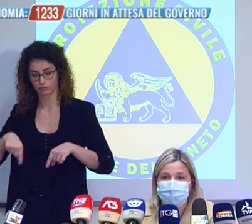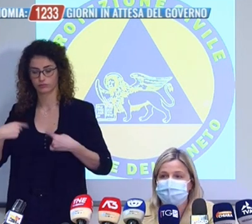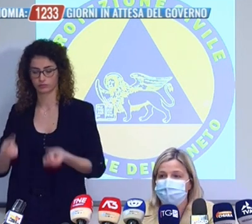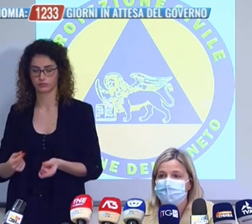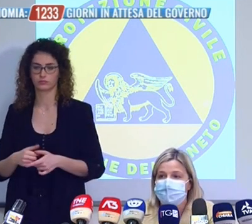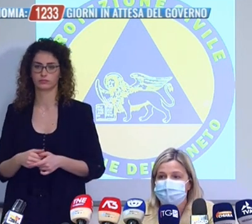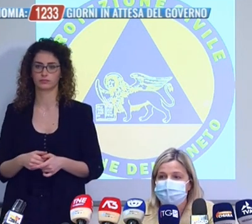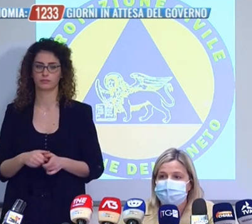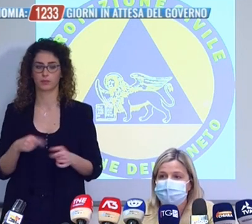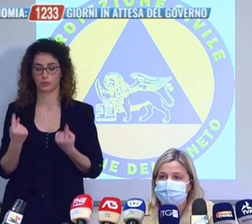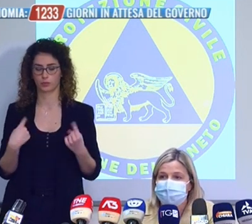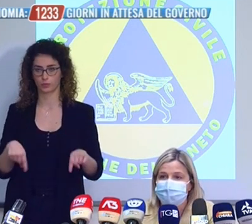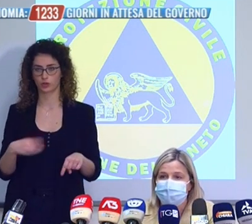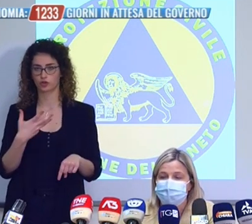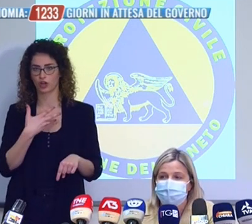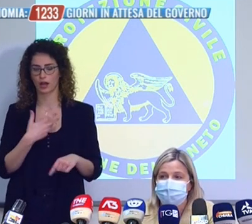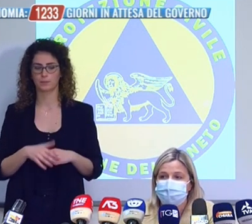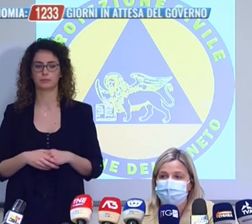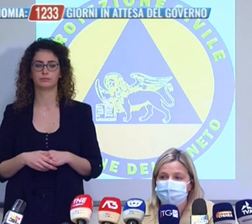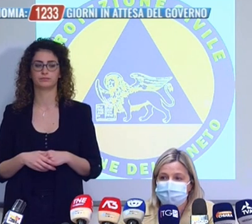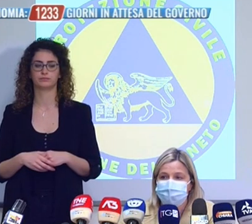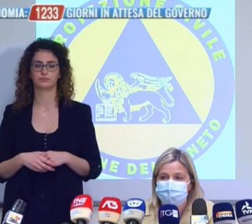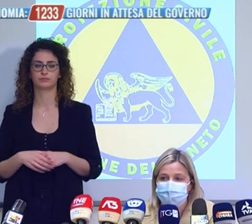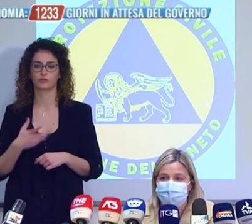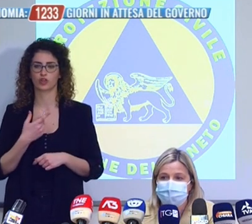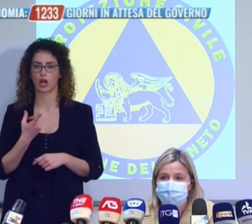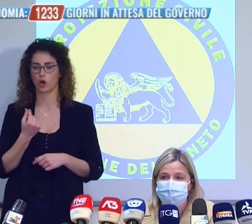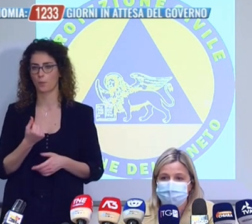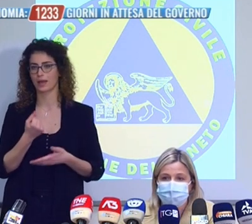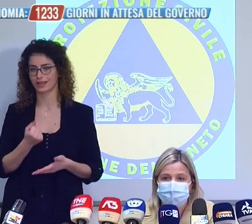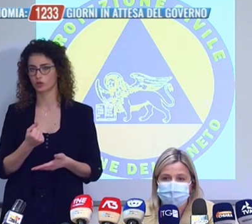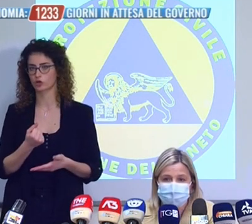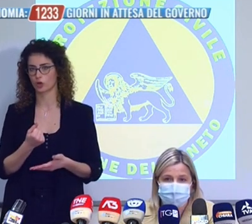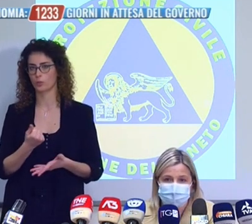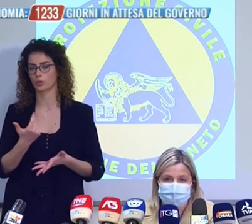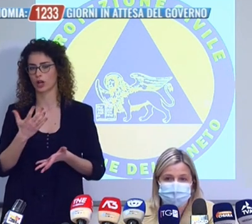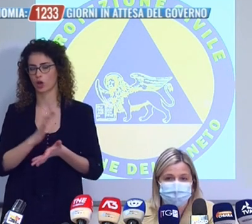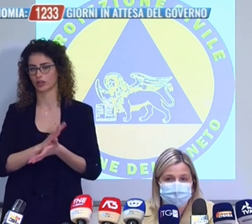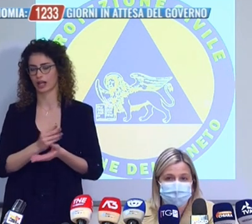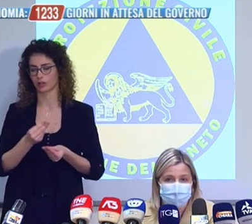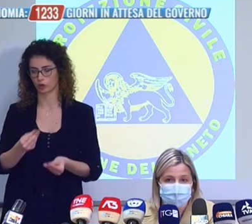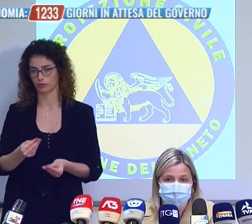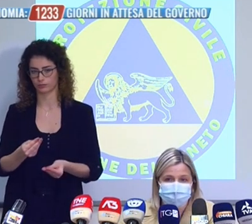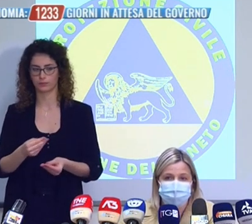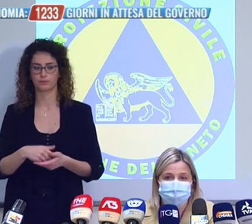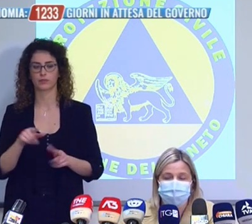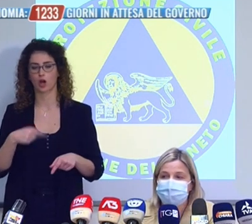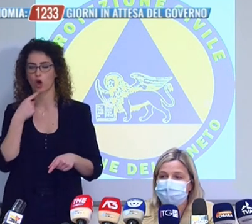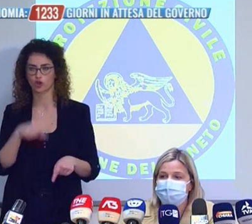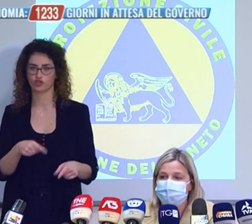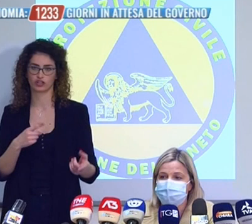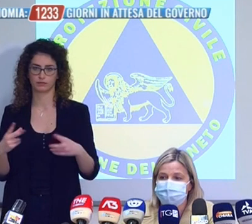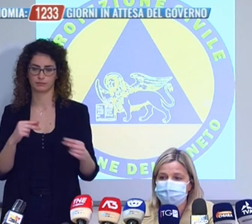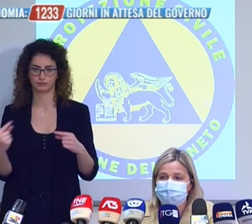Anche in questo caso ci sarà anche un compenso e un inquadramento per questi, però ne discuteremo oggi. Poi